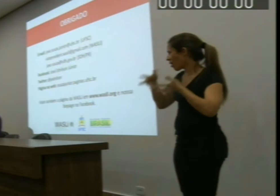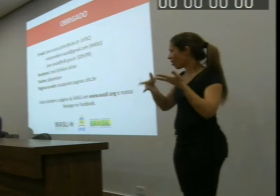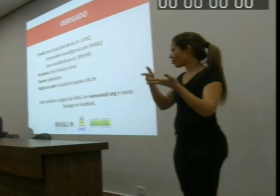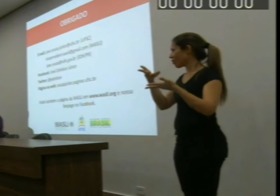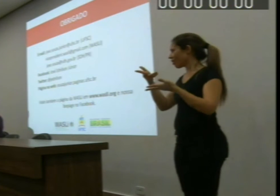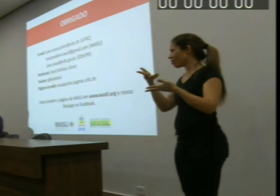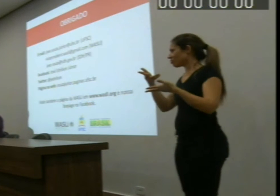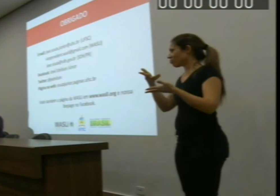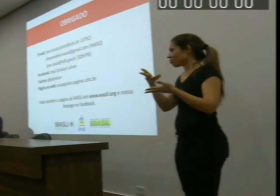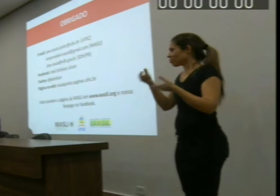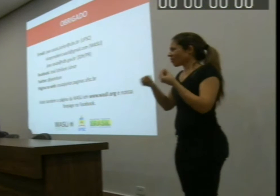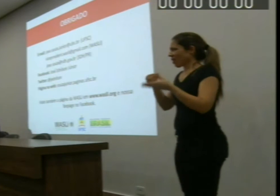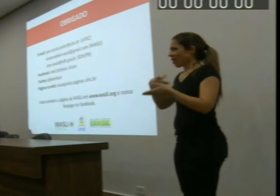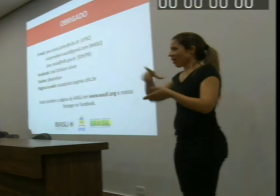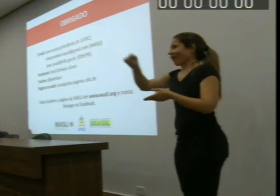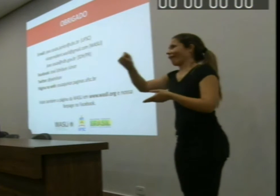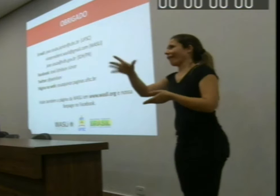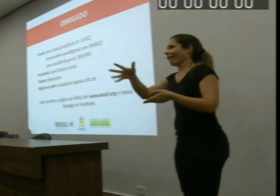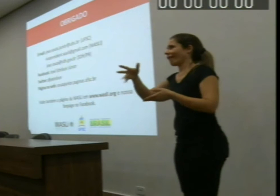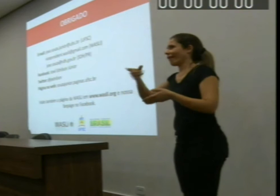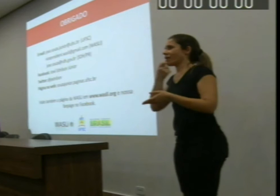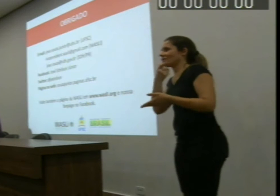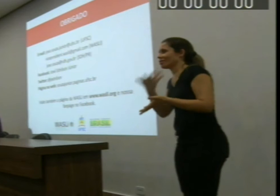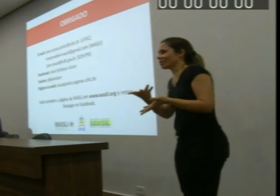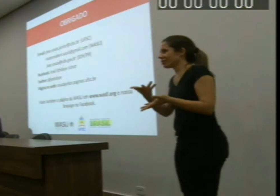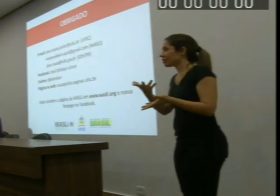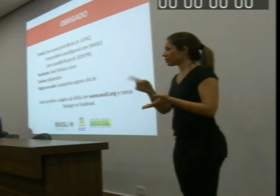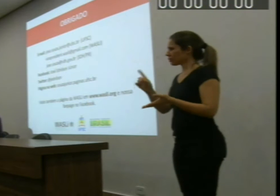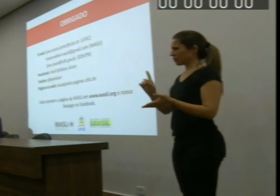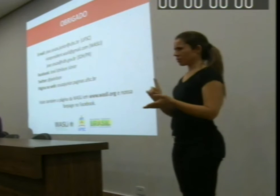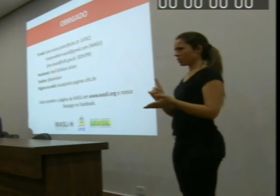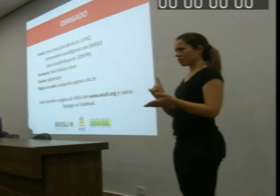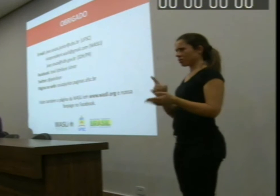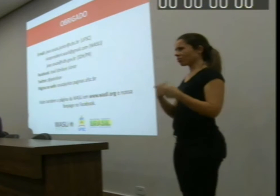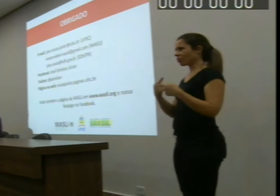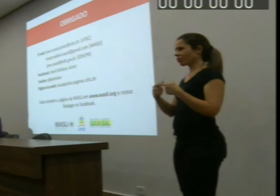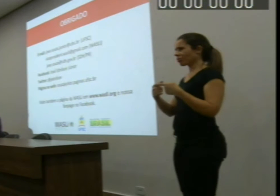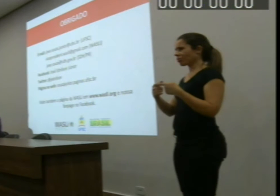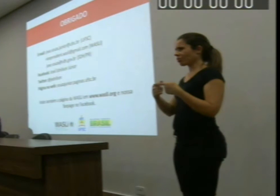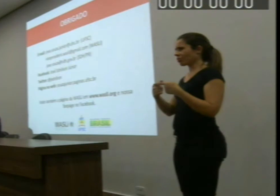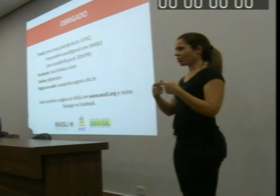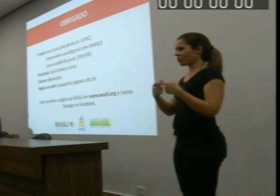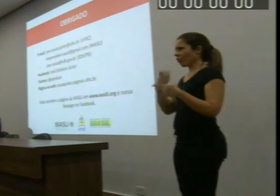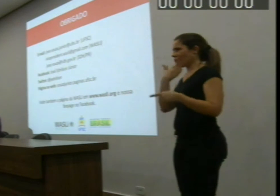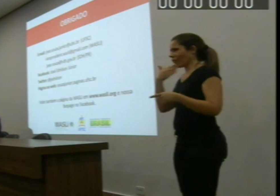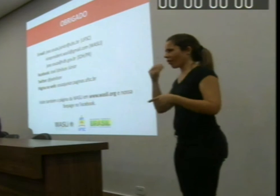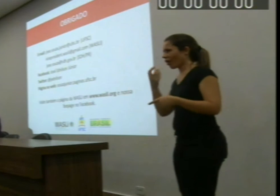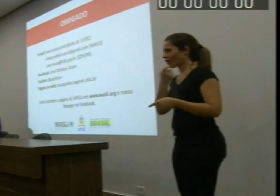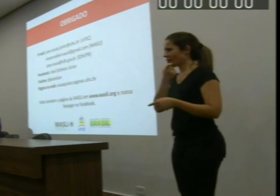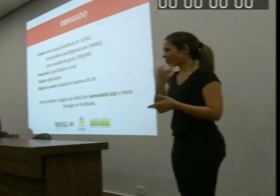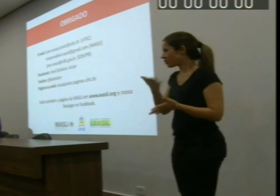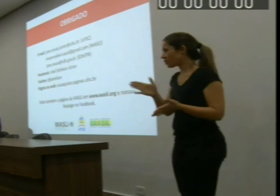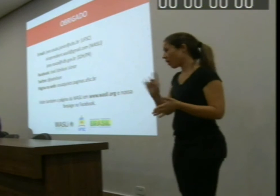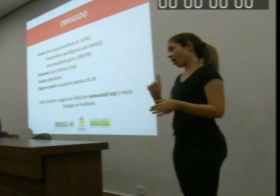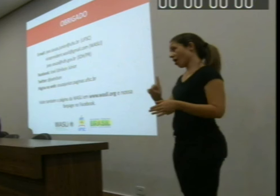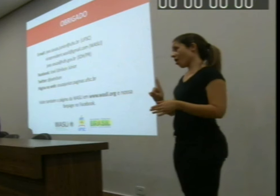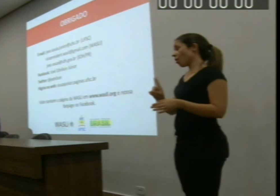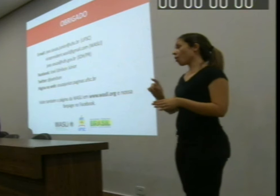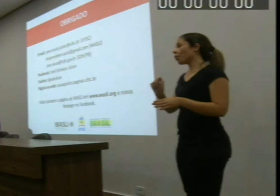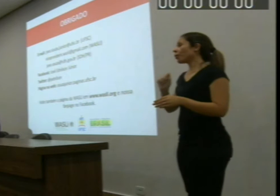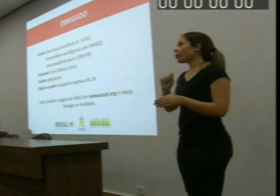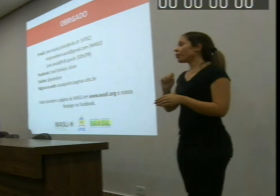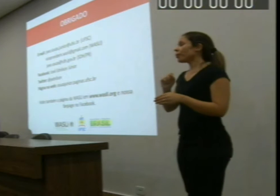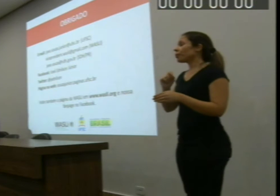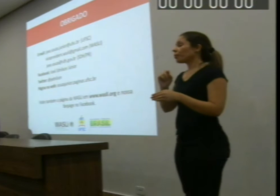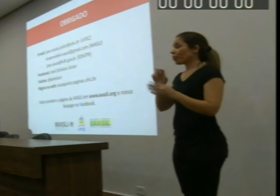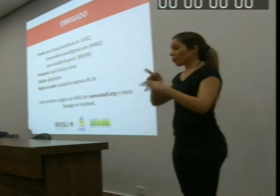a gente vai privilegiar o americano não vai ser a britânica Ah mas por que que vai privilegiar o britânico Então os sinais internacionais eles surgiram para ser o